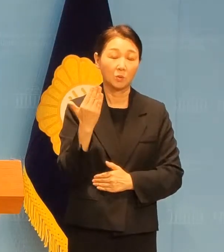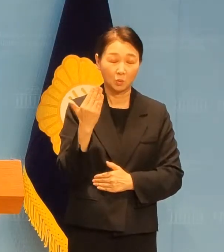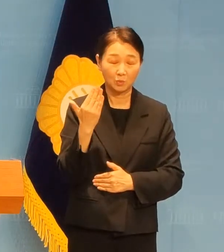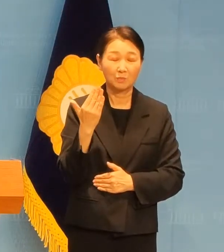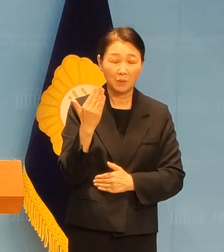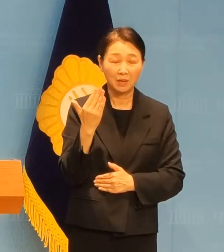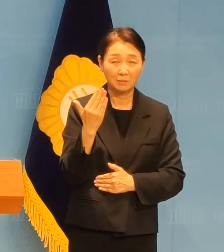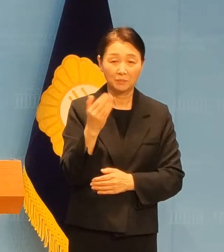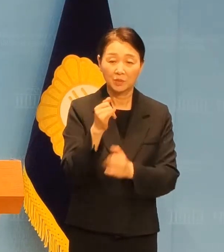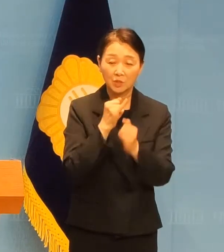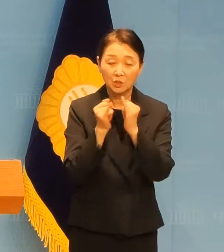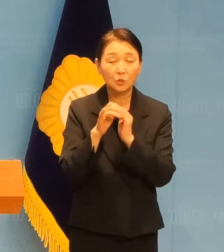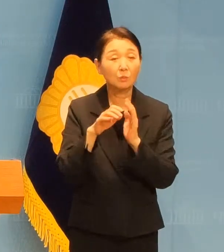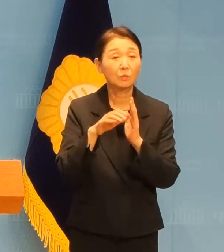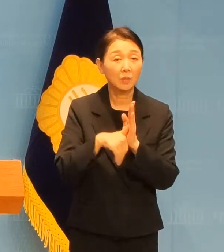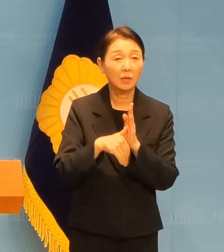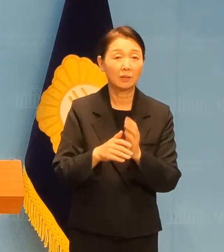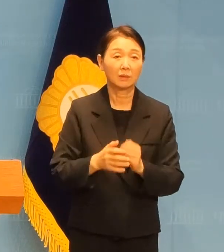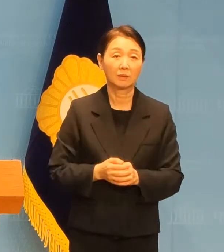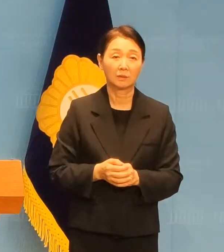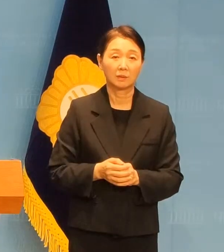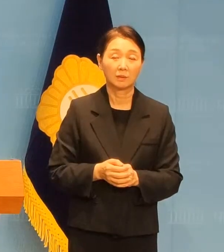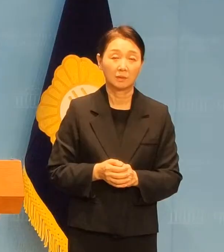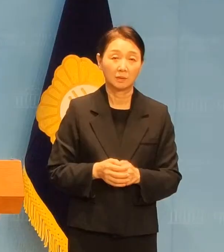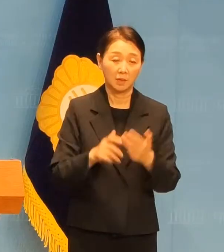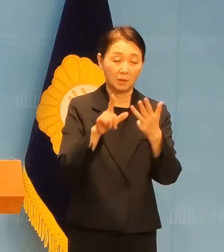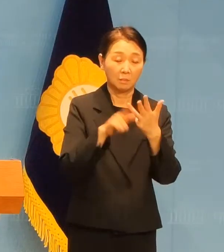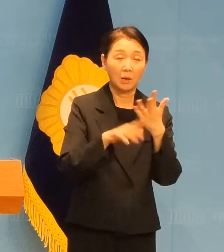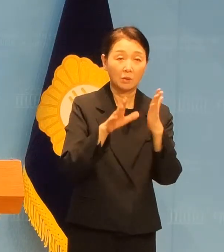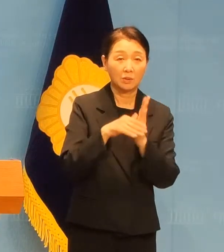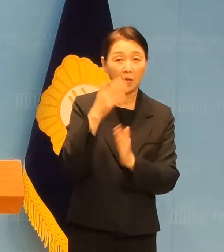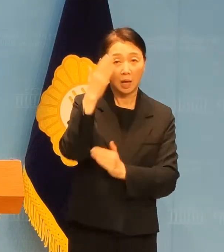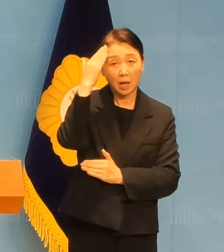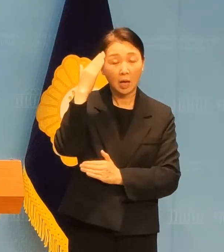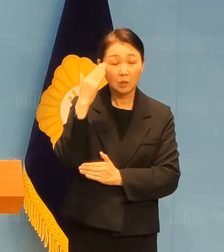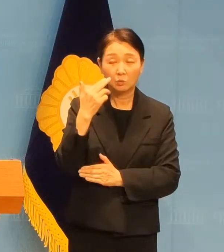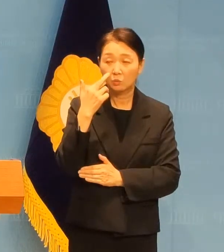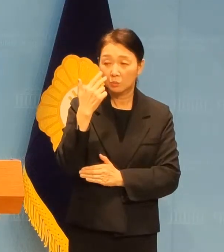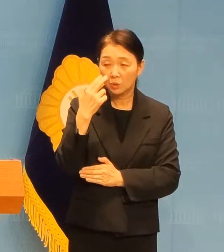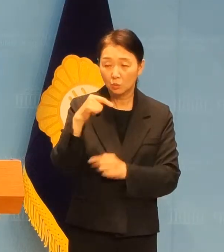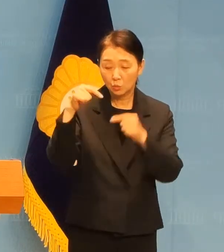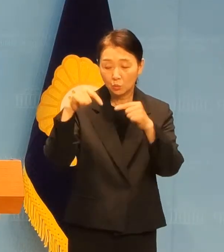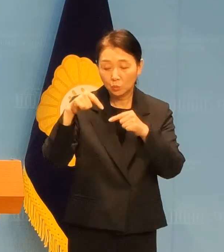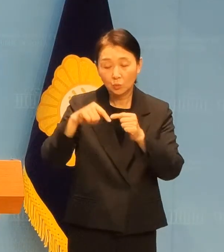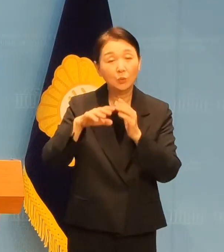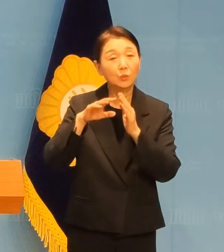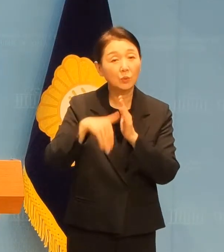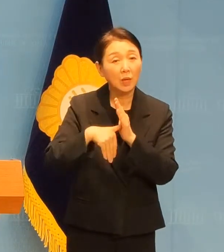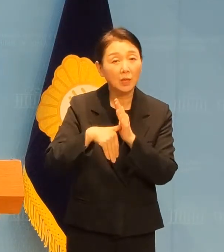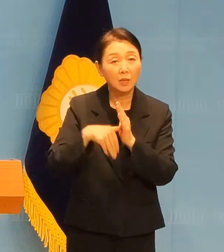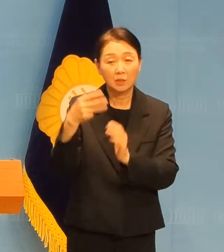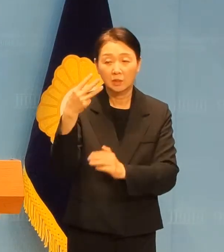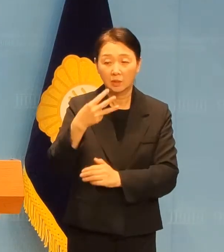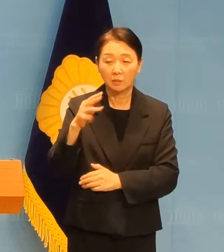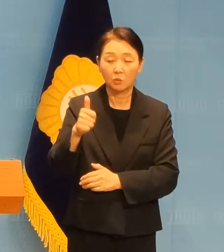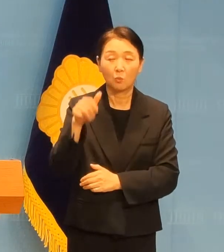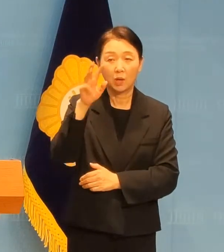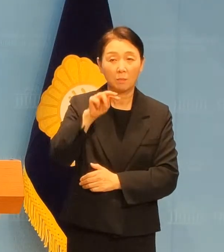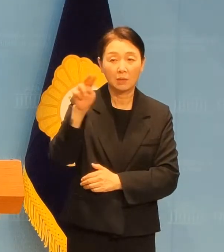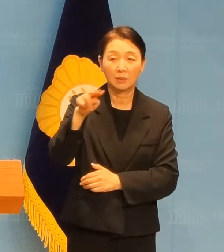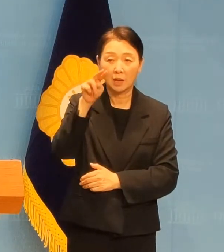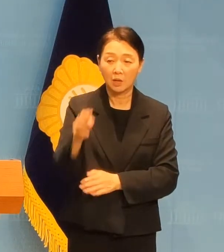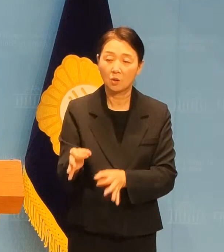타임즈 인터뷰에서 지난달 한미 정상회담 당시 3,500만 달러 규모의 대미 투자에